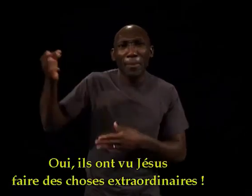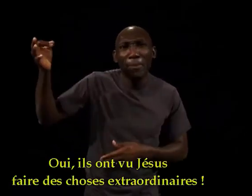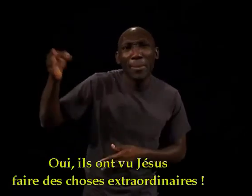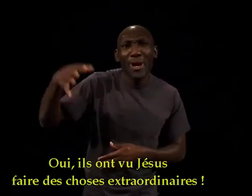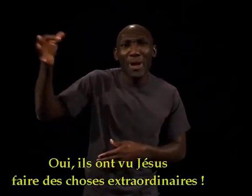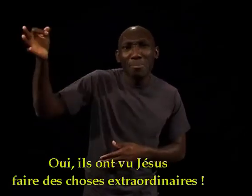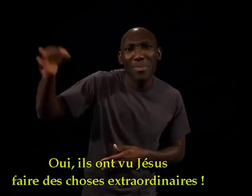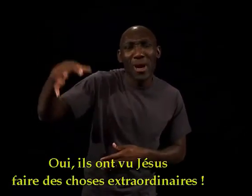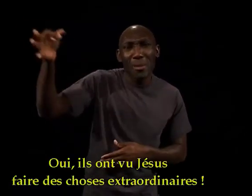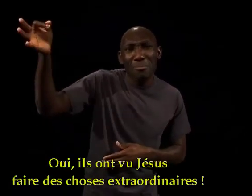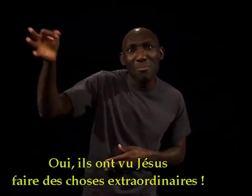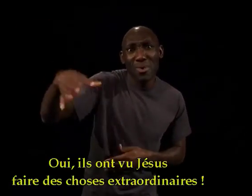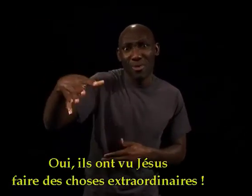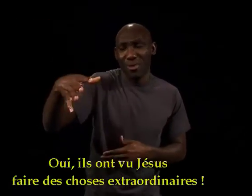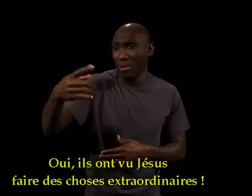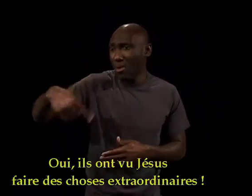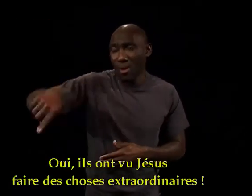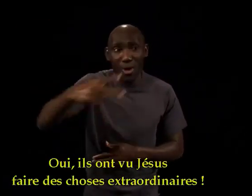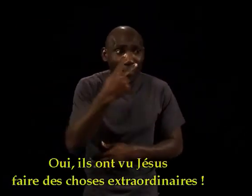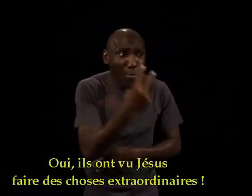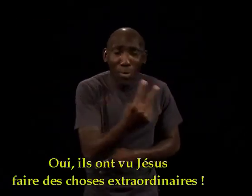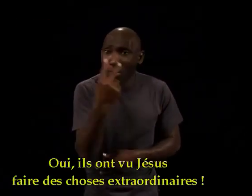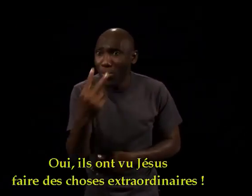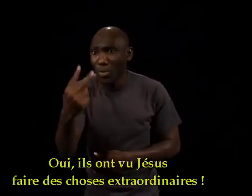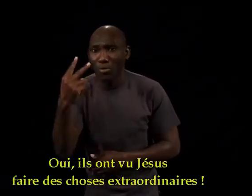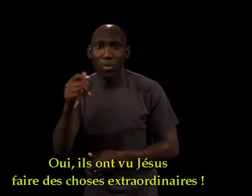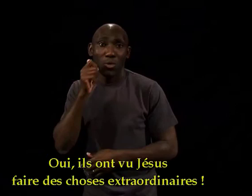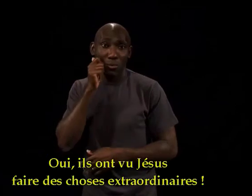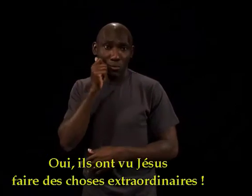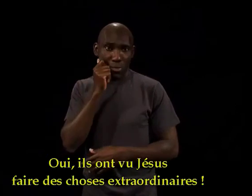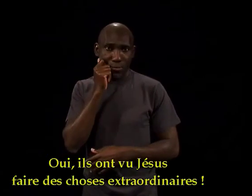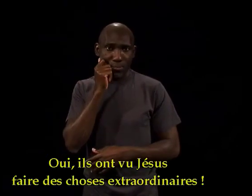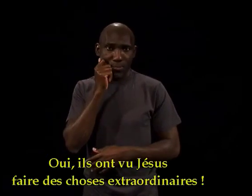Oui, ils ont vu Jésus faire des choses extraordinaires.